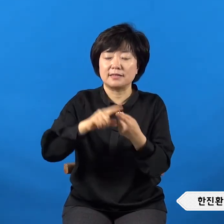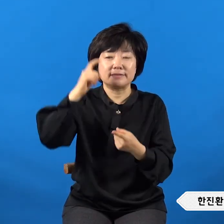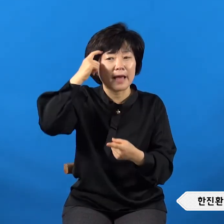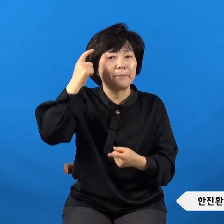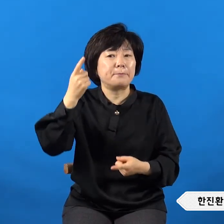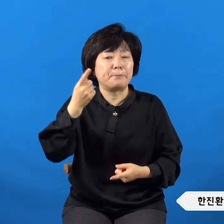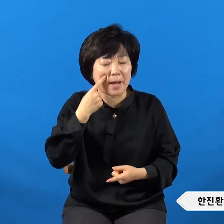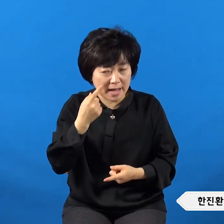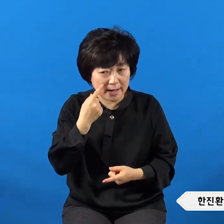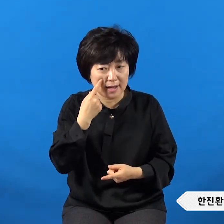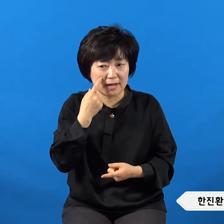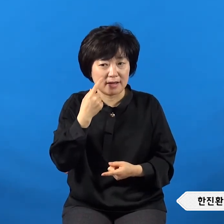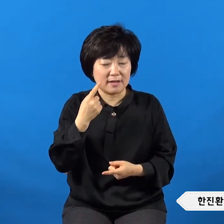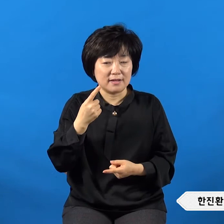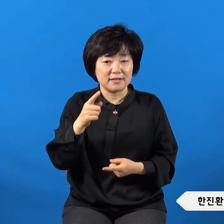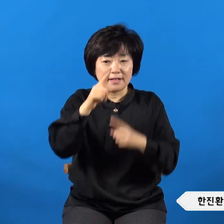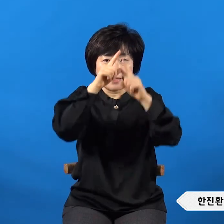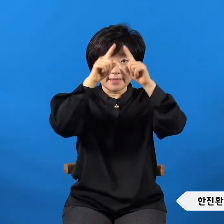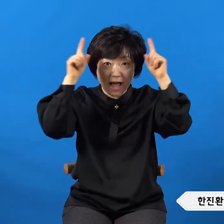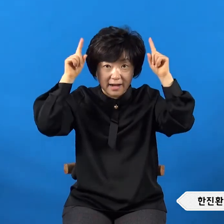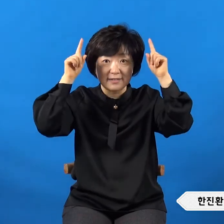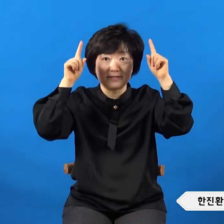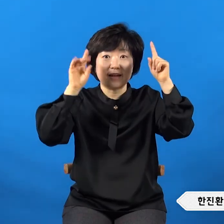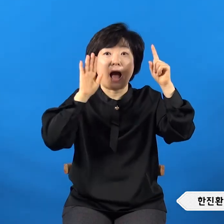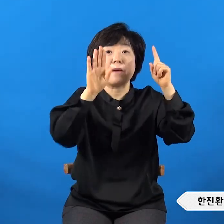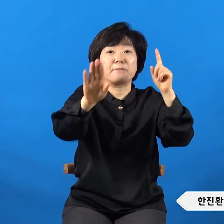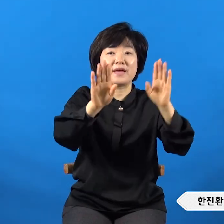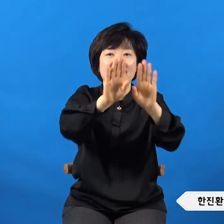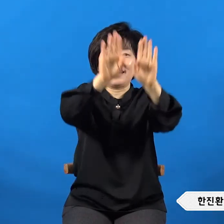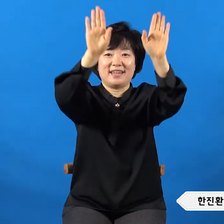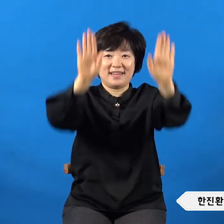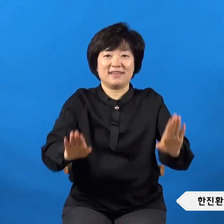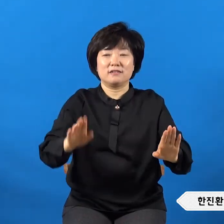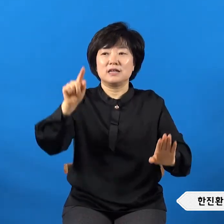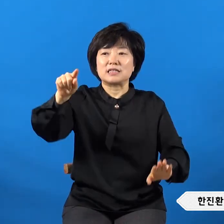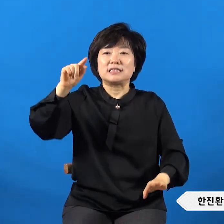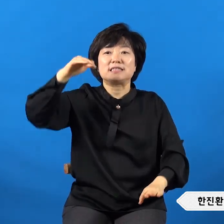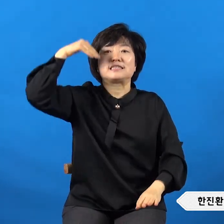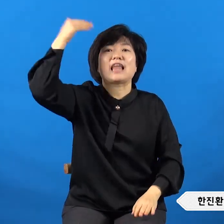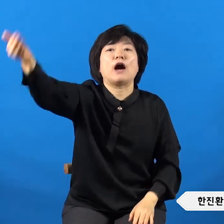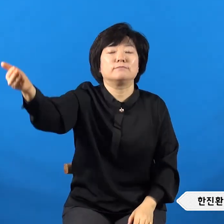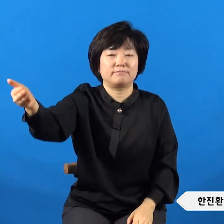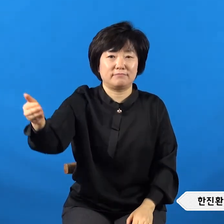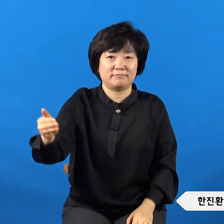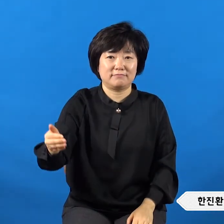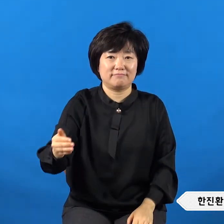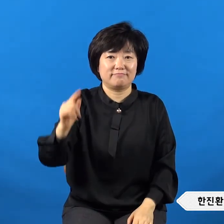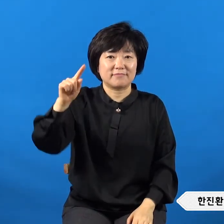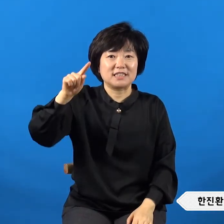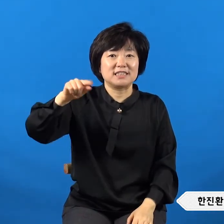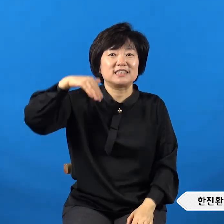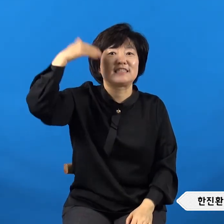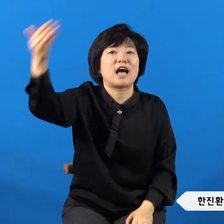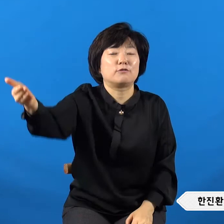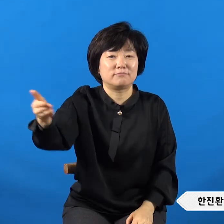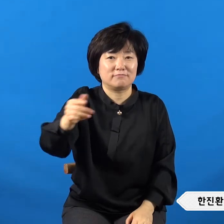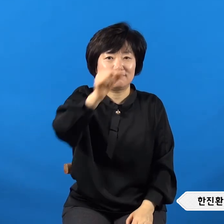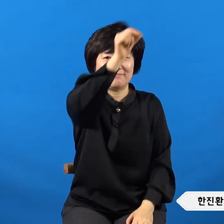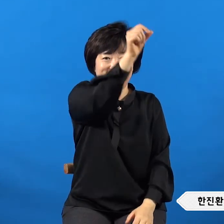한번 생각해보라, 그런 의미에서 대학 정문에다가 그 다음에는 하고 그 질문을 새겨 넣었다고 합니다.